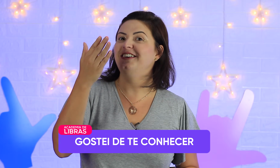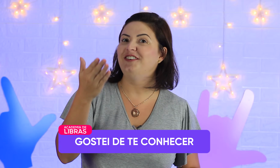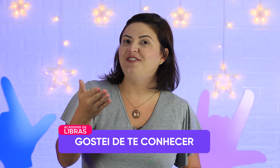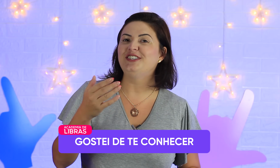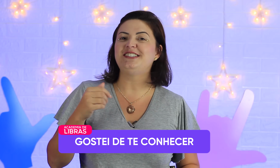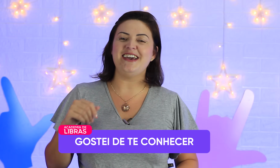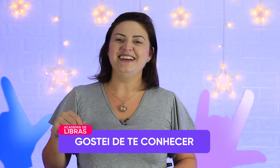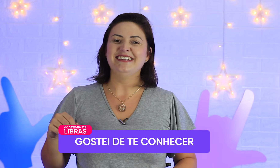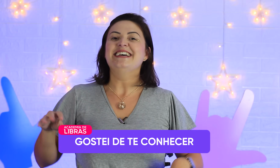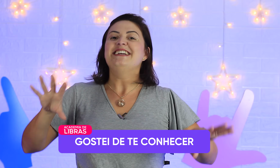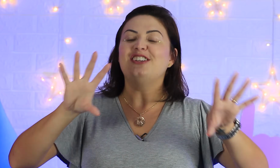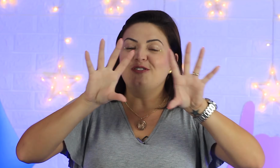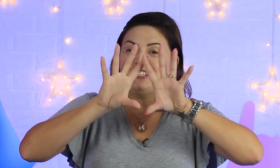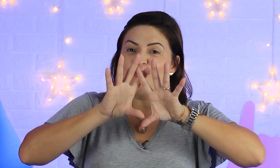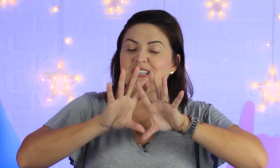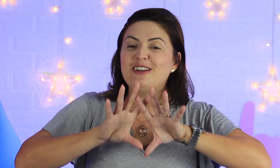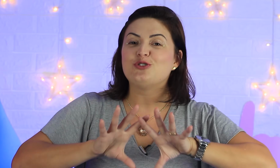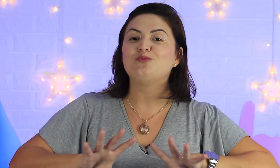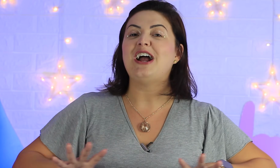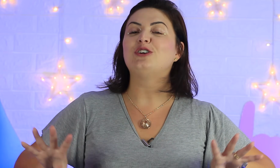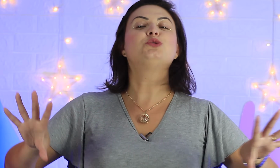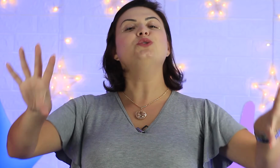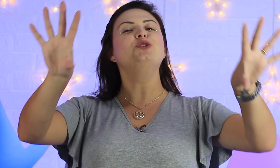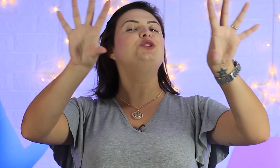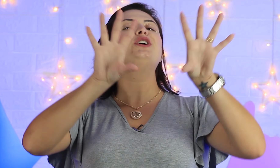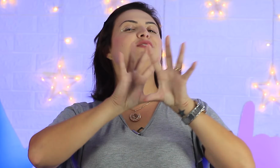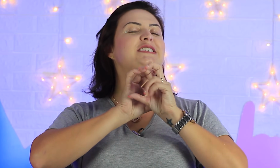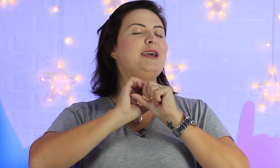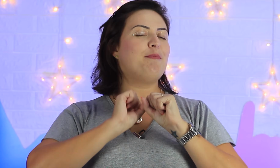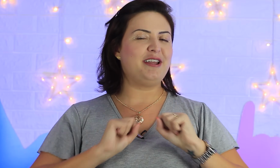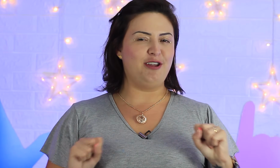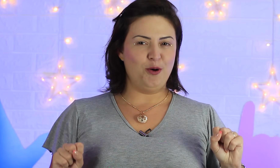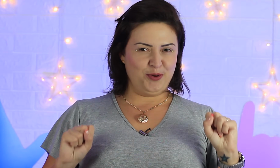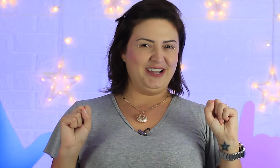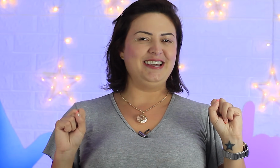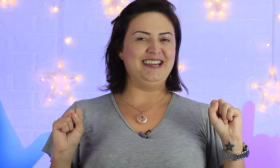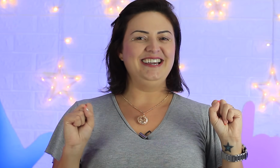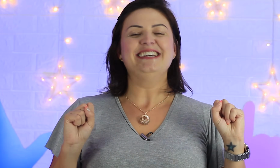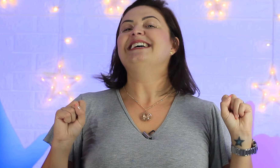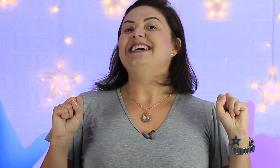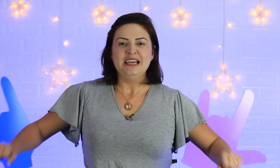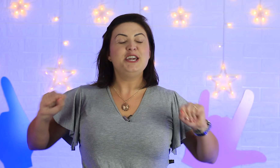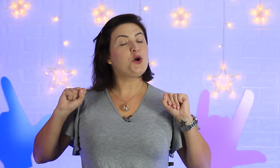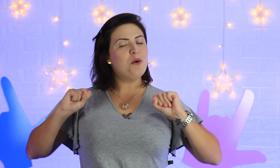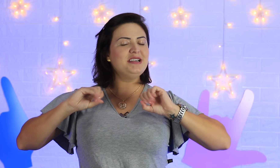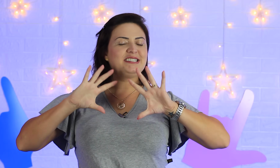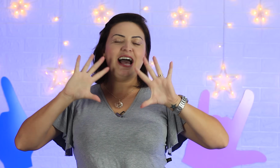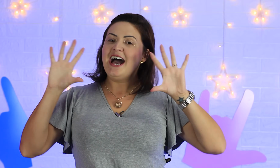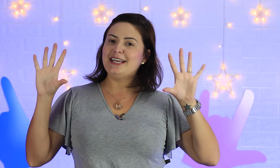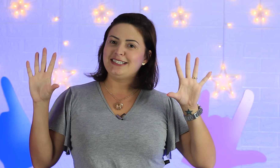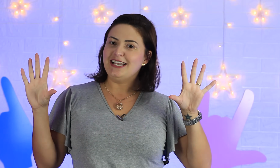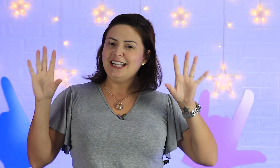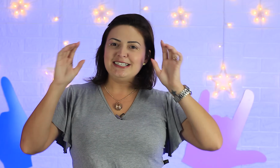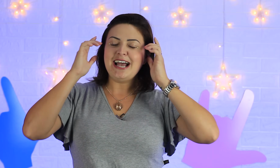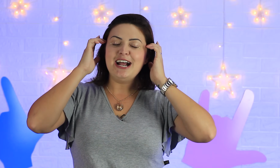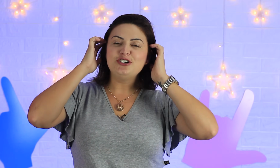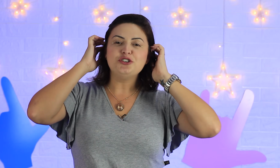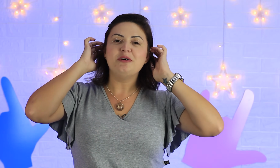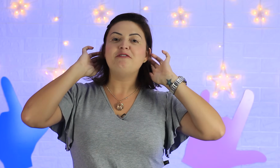Então, consegue juntar tudo que você aprendeu por aqui e começar a sinalizar de uma